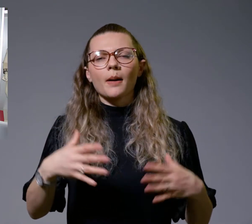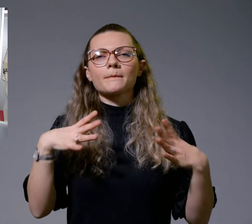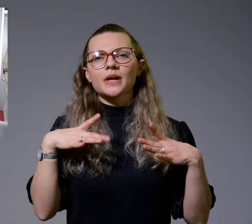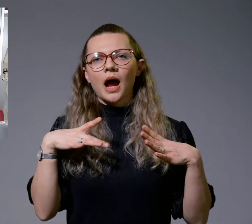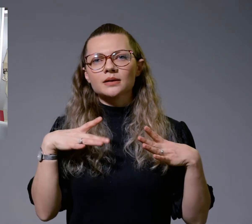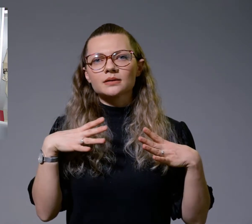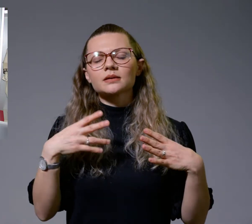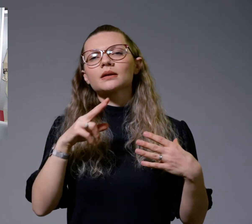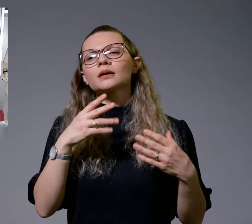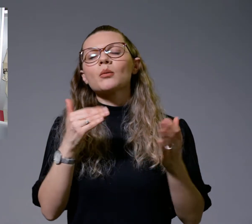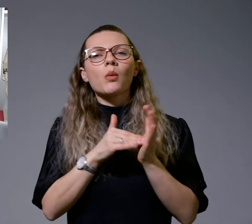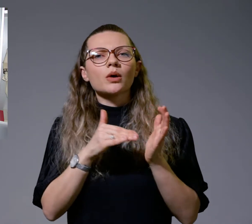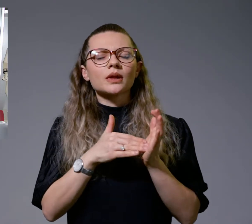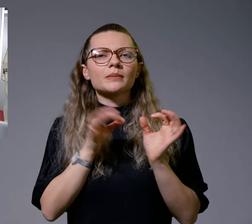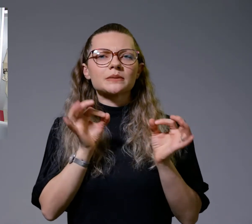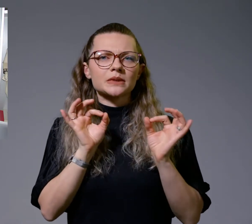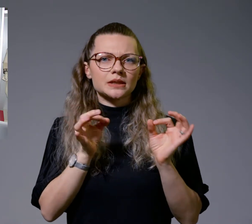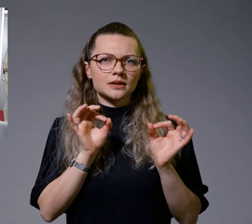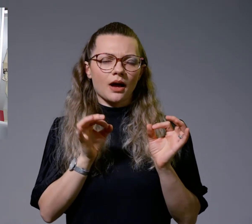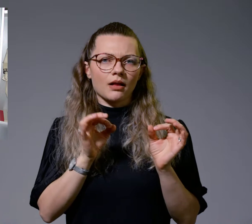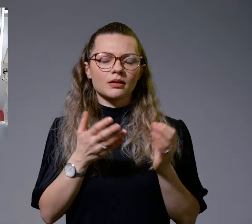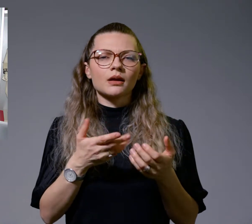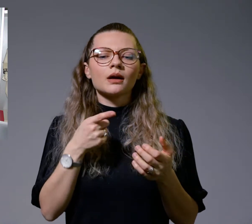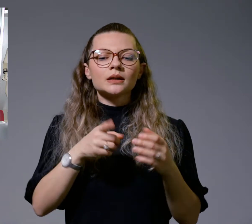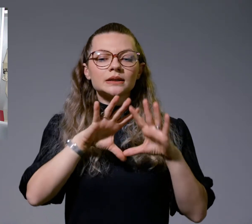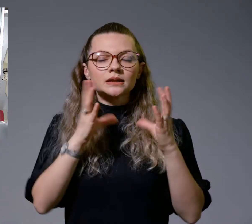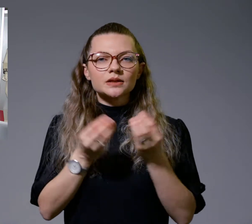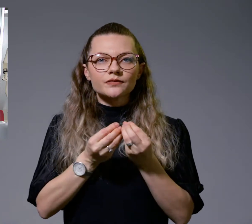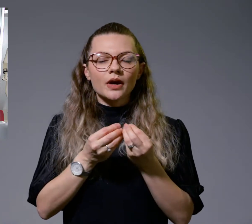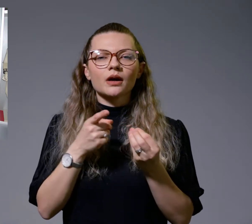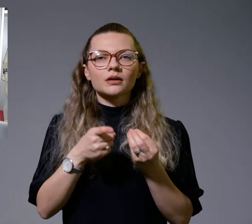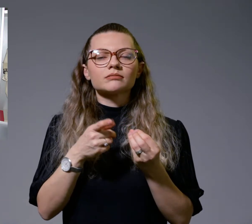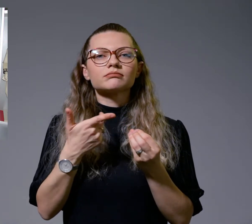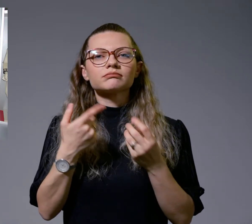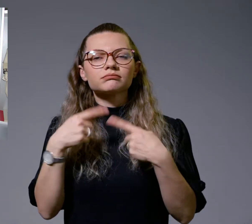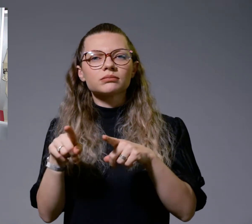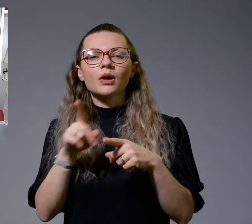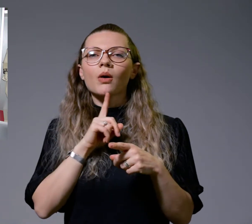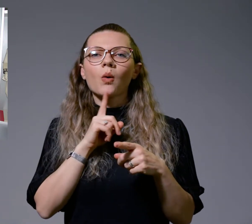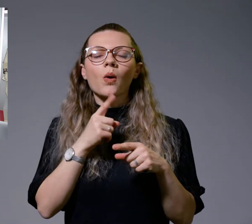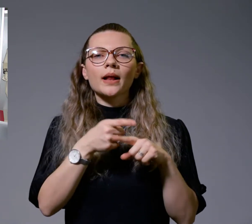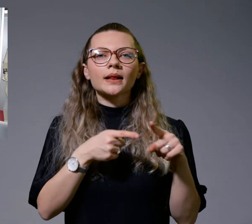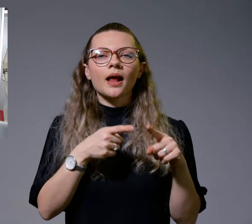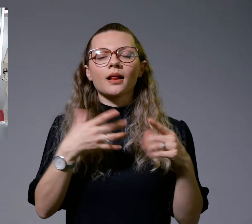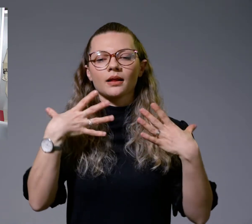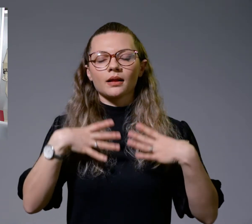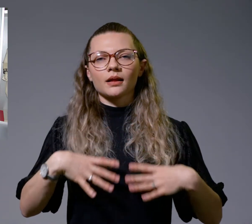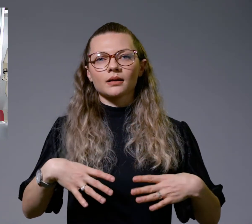обредна. Сите тие параметри одредуваат од кои делови е составена носијата.